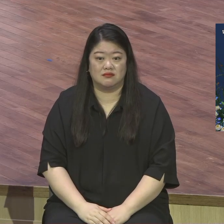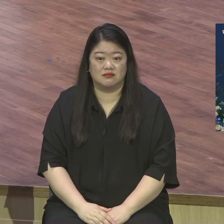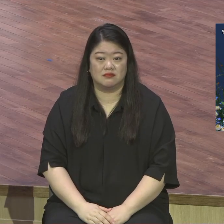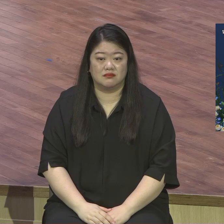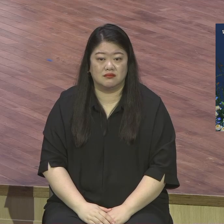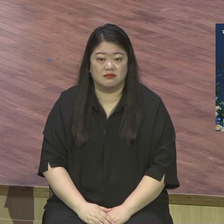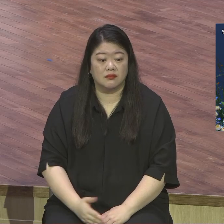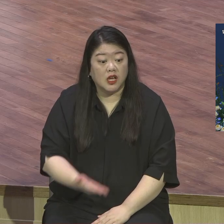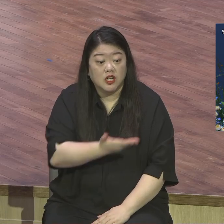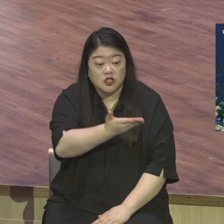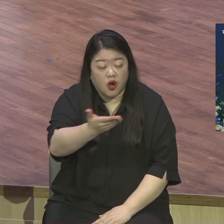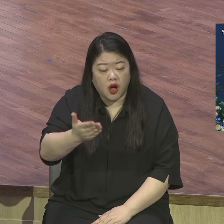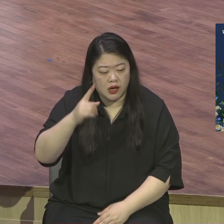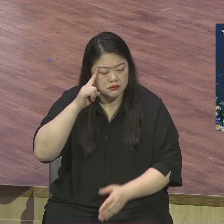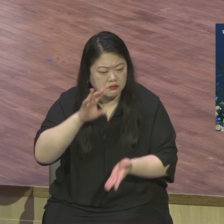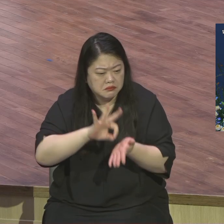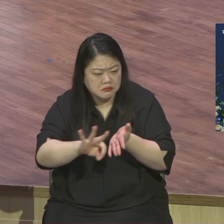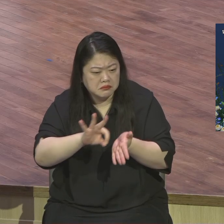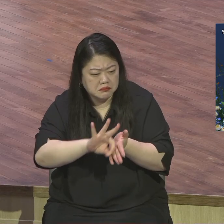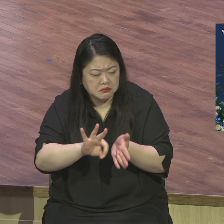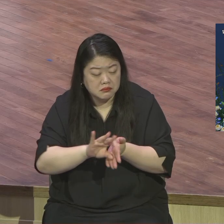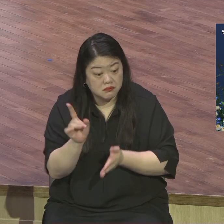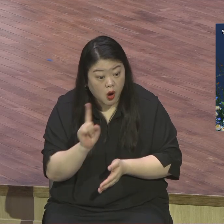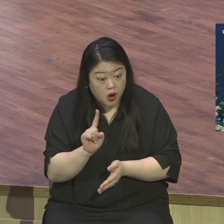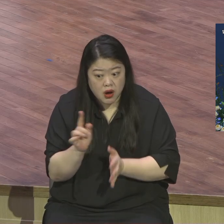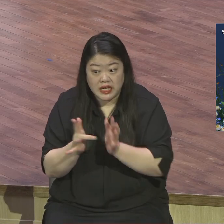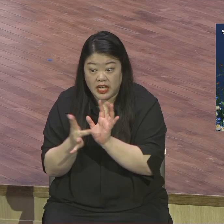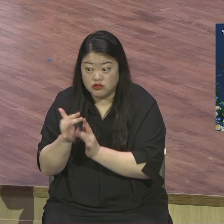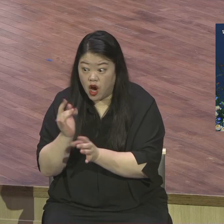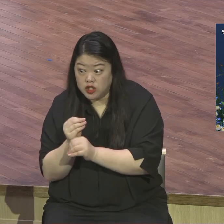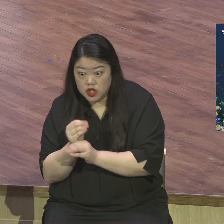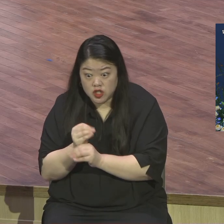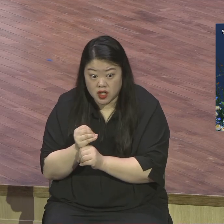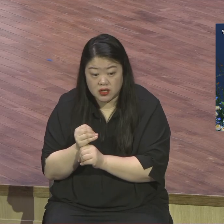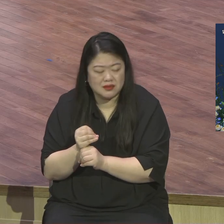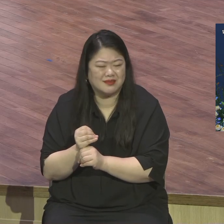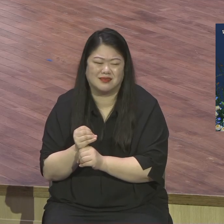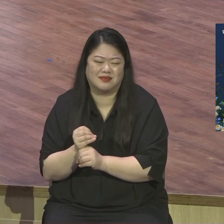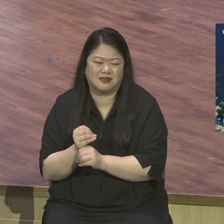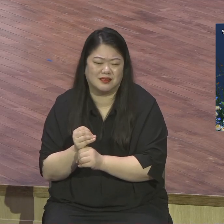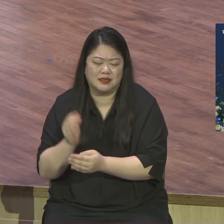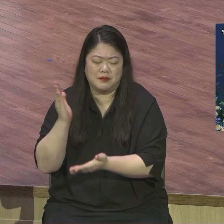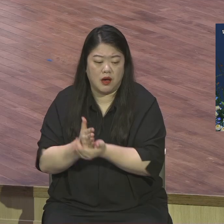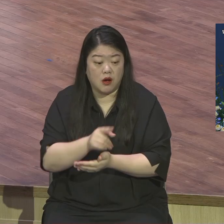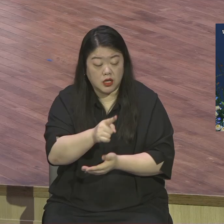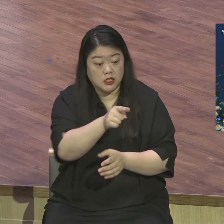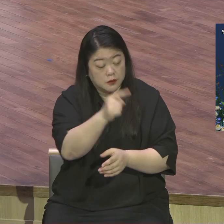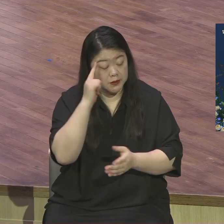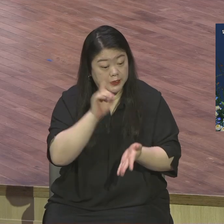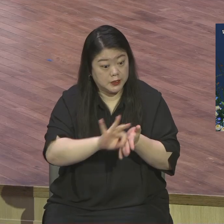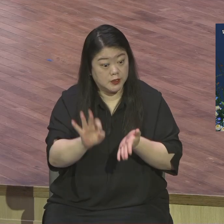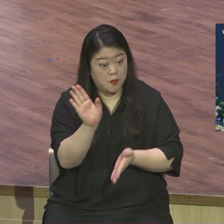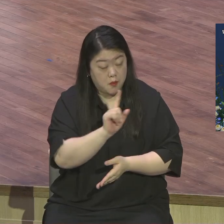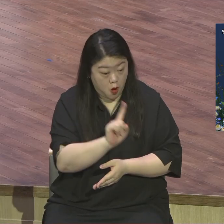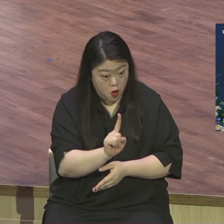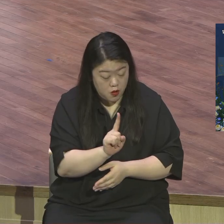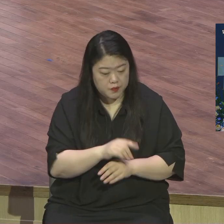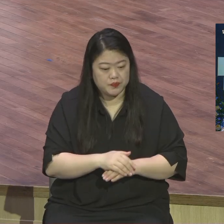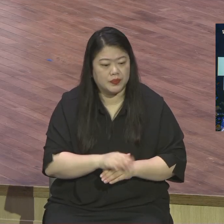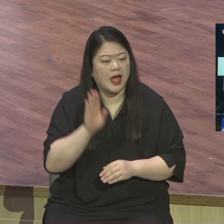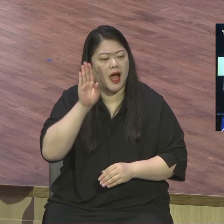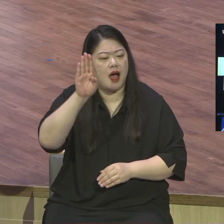아니다. 평상시의 삶 속에서 오직 성령의 권능을 힘입어 정인의 삶을